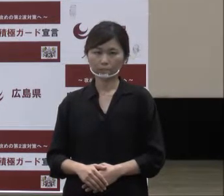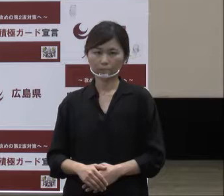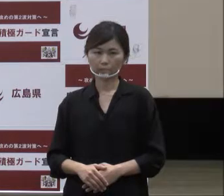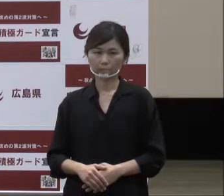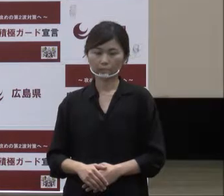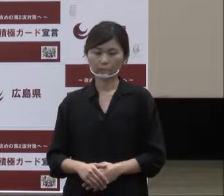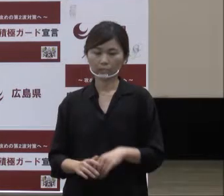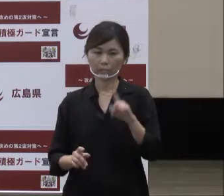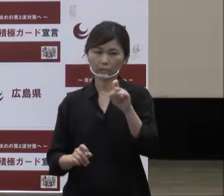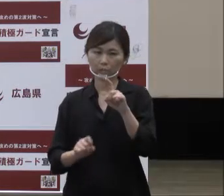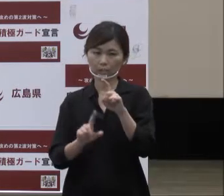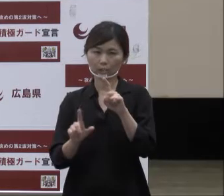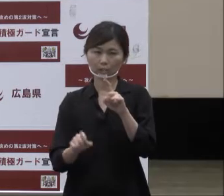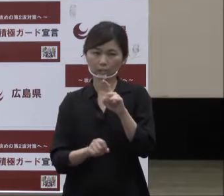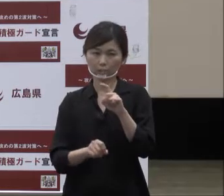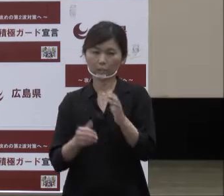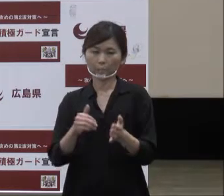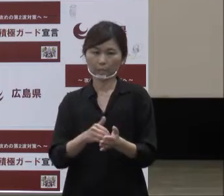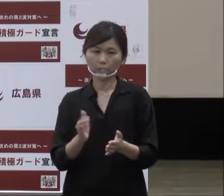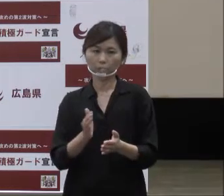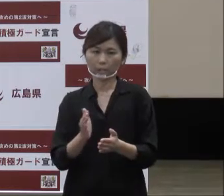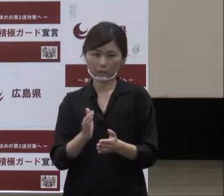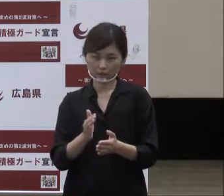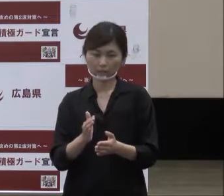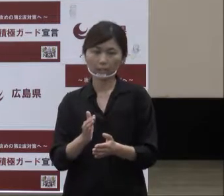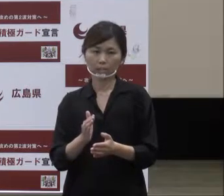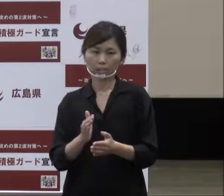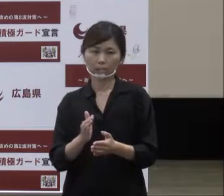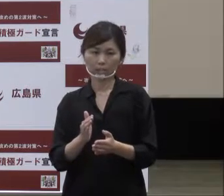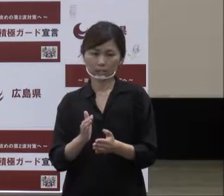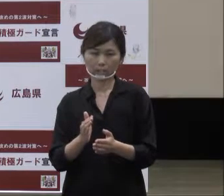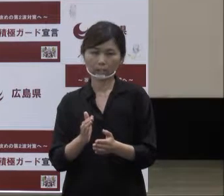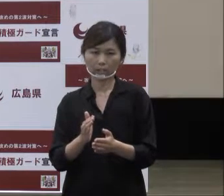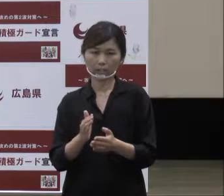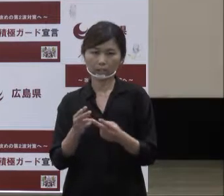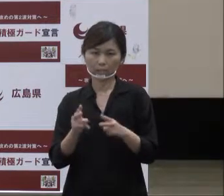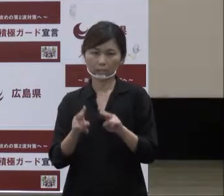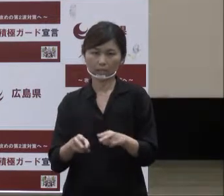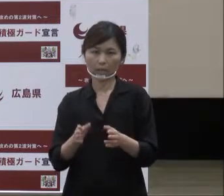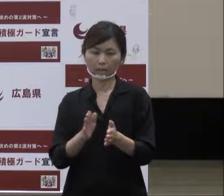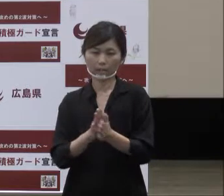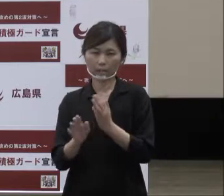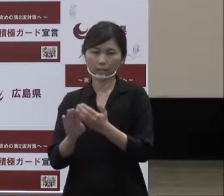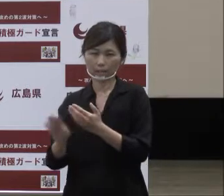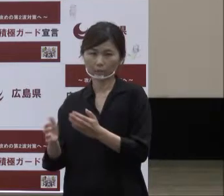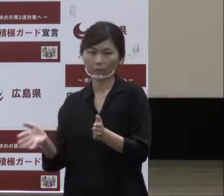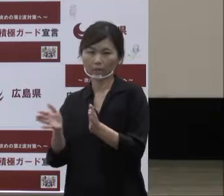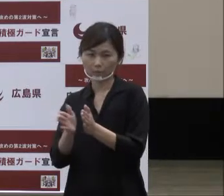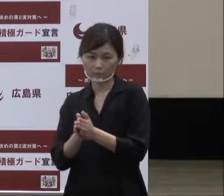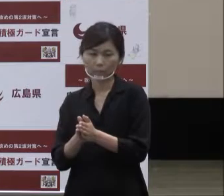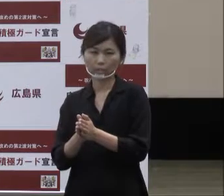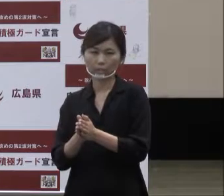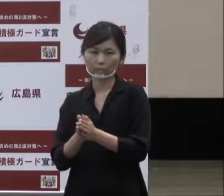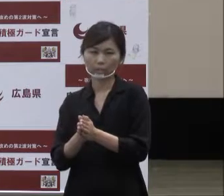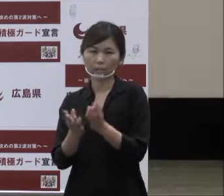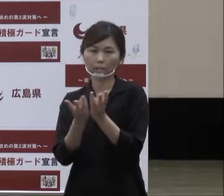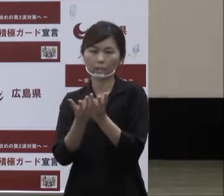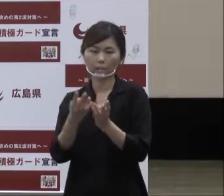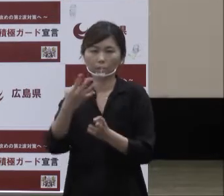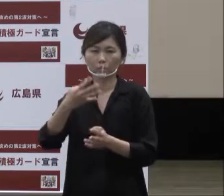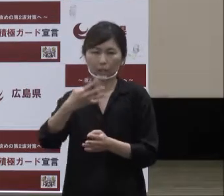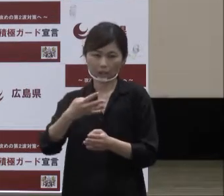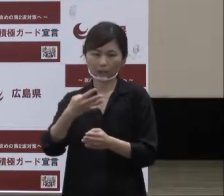11月の末頃までにはですね、県外を含めると4000件を超えるぐらいの検査能力が確保でき